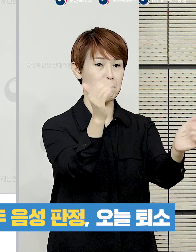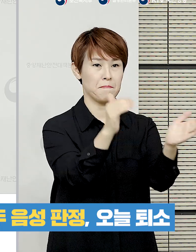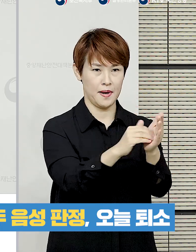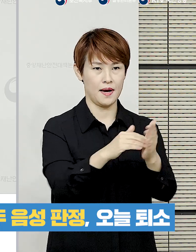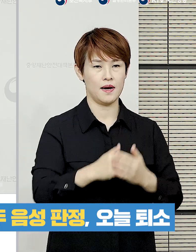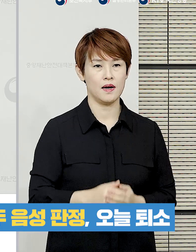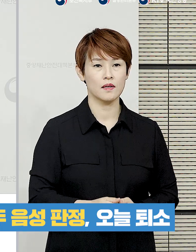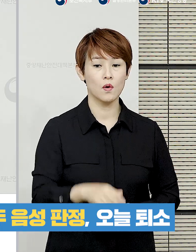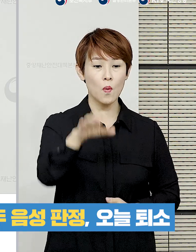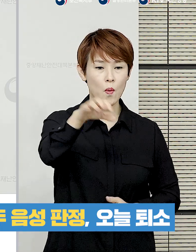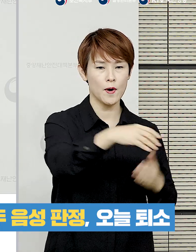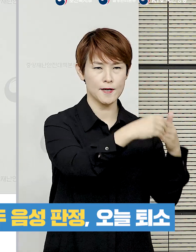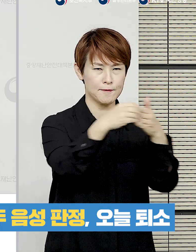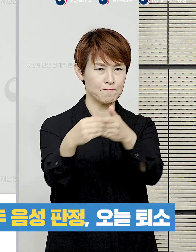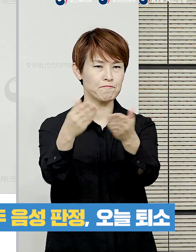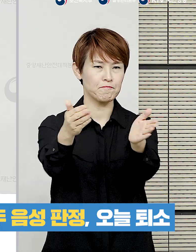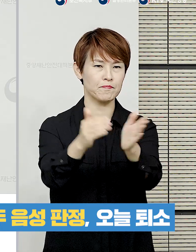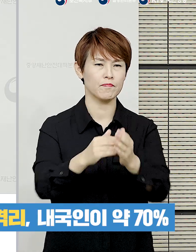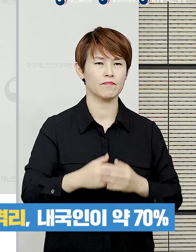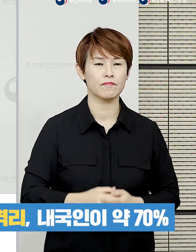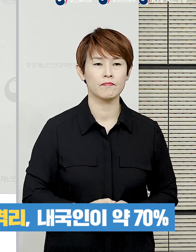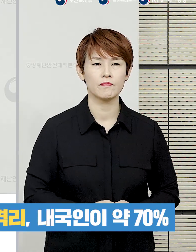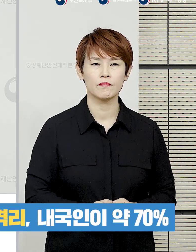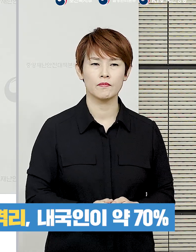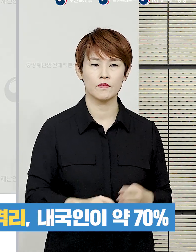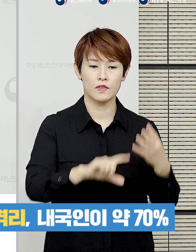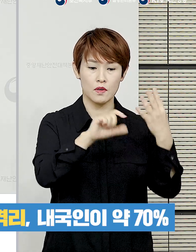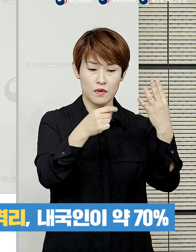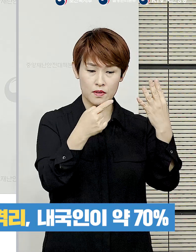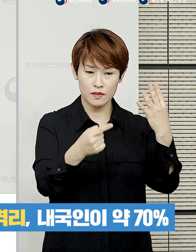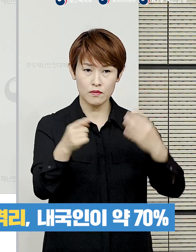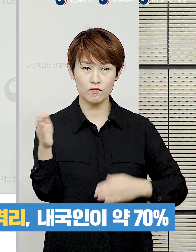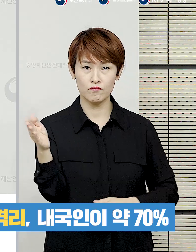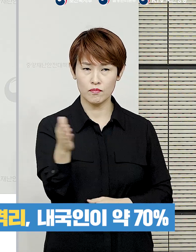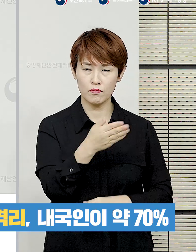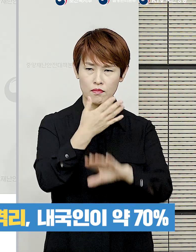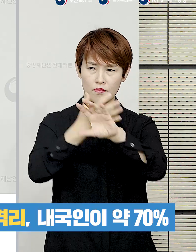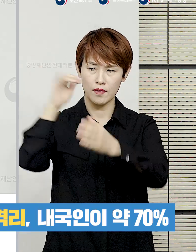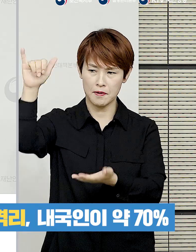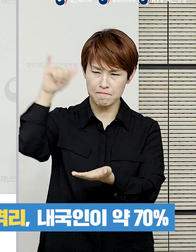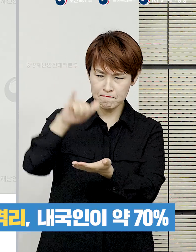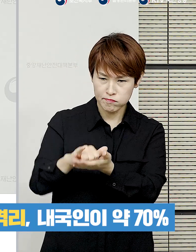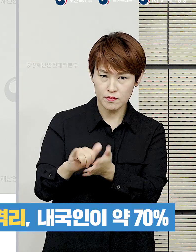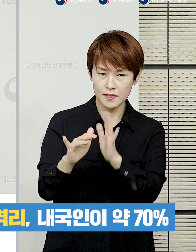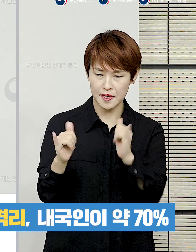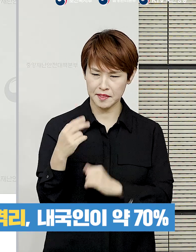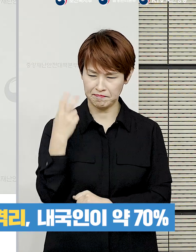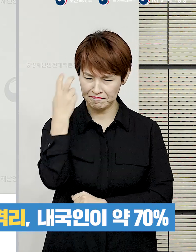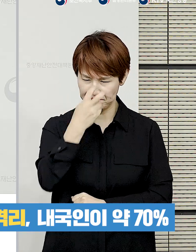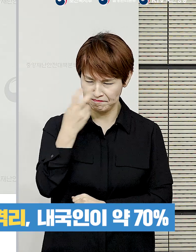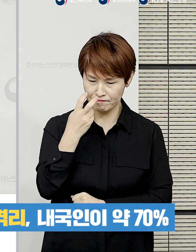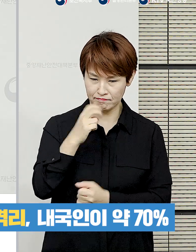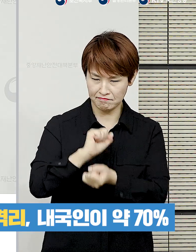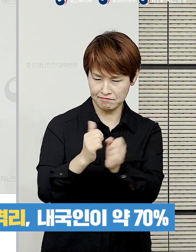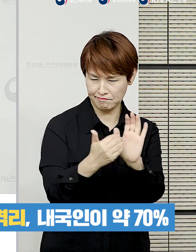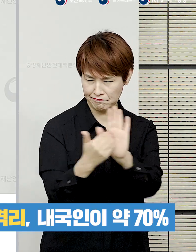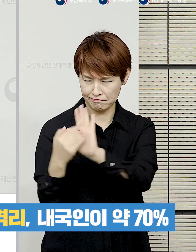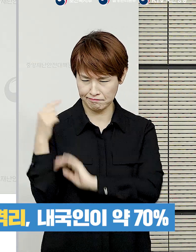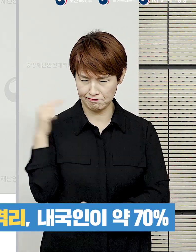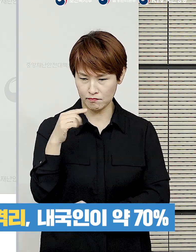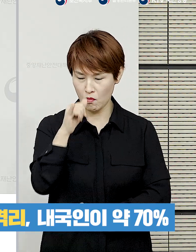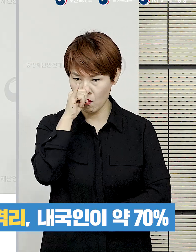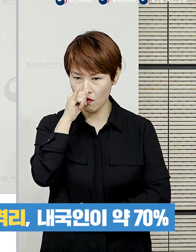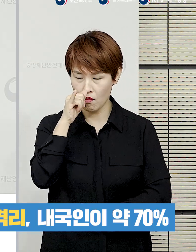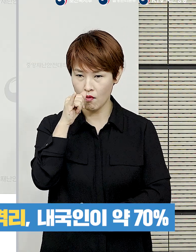이송을 지원하였습니다. 4월 1일 0시부터 해외 입국자 방역을 강화하여 전 세계 모든 나라에서